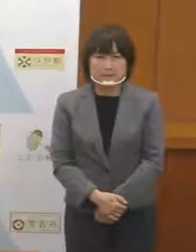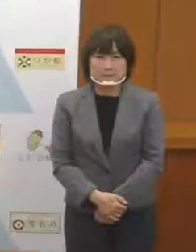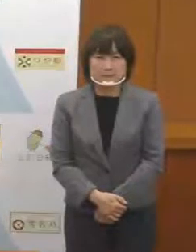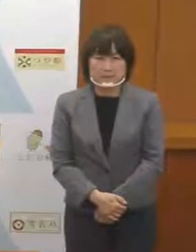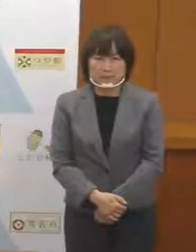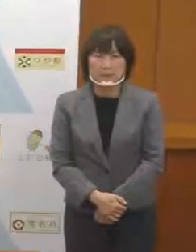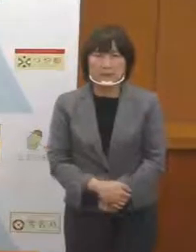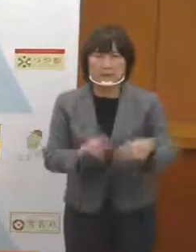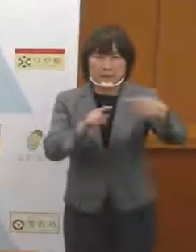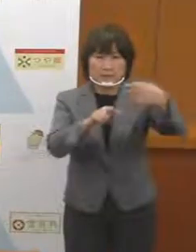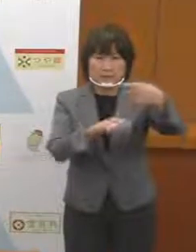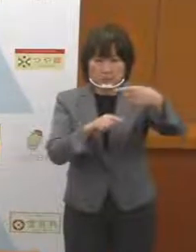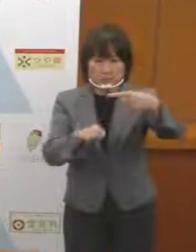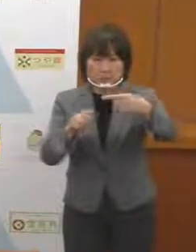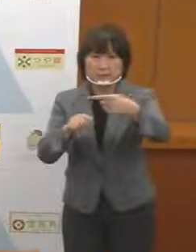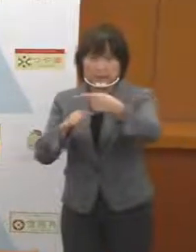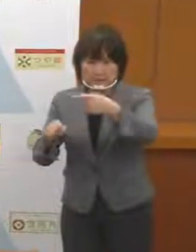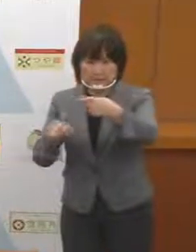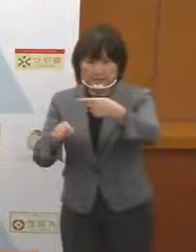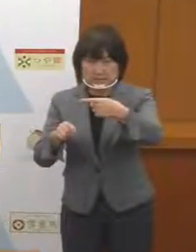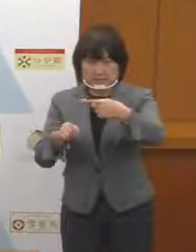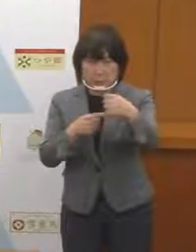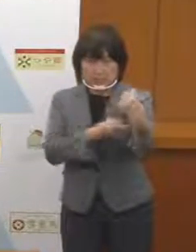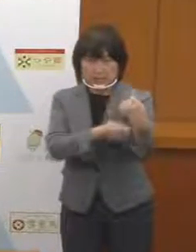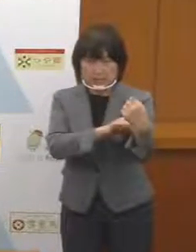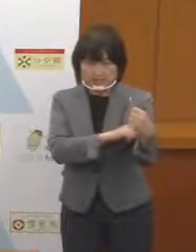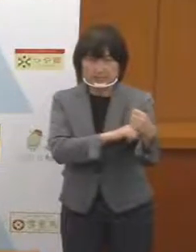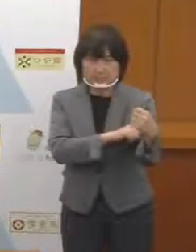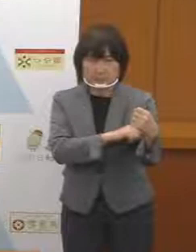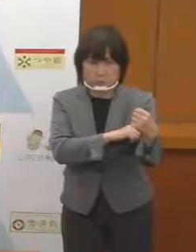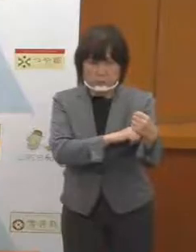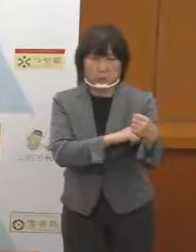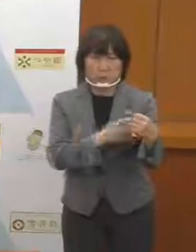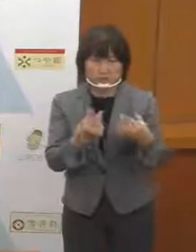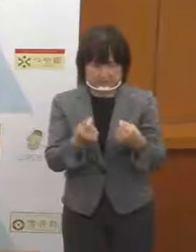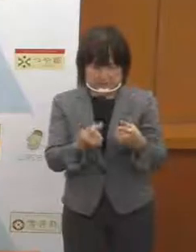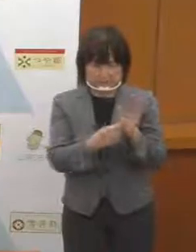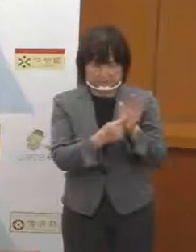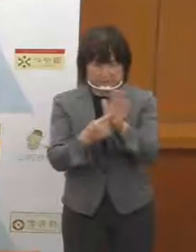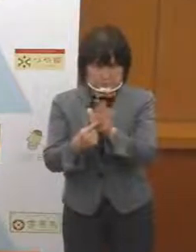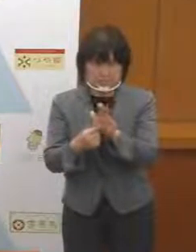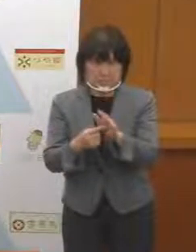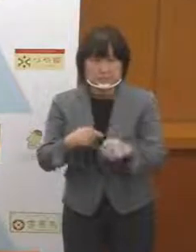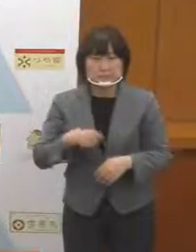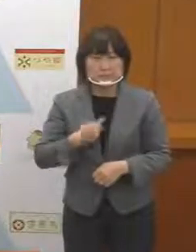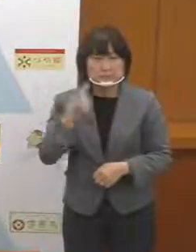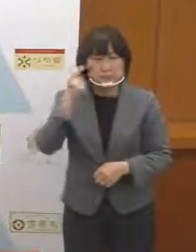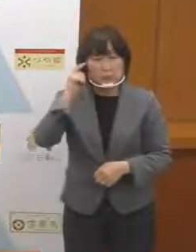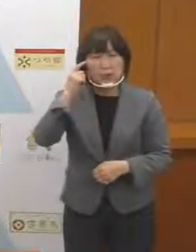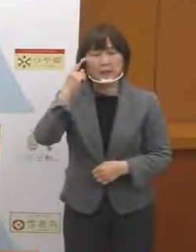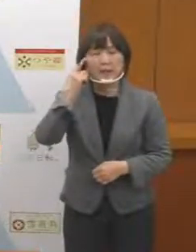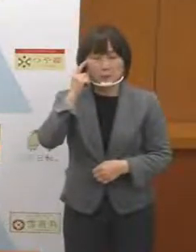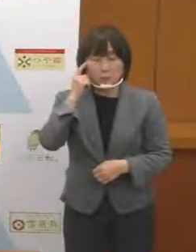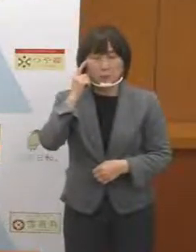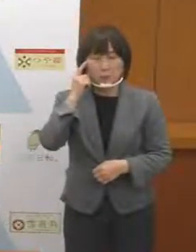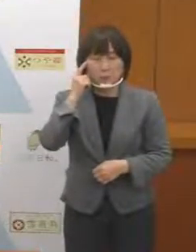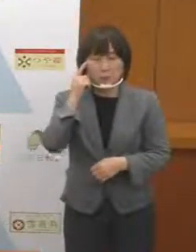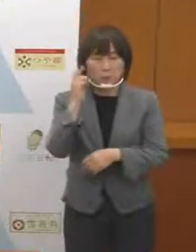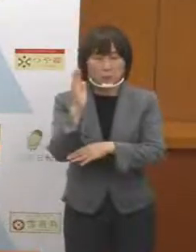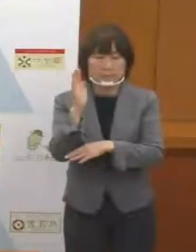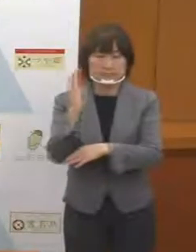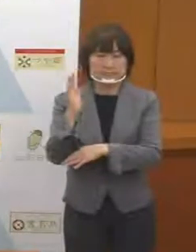一人お一人お一人のその権利をしっかり行使するそして自分の考えをですね